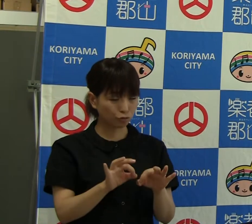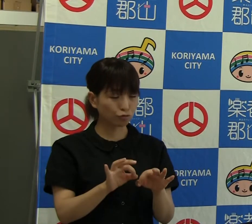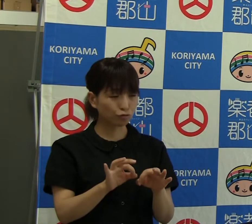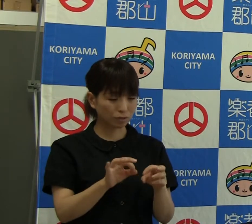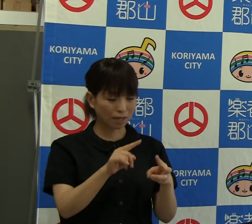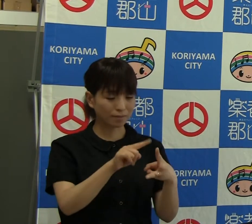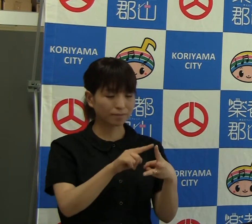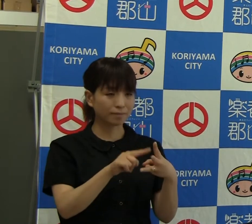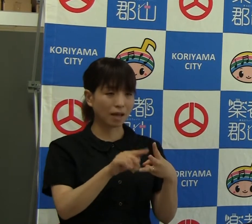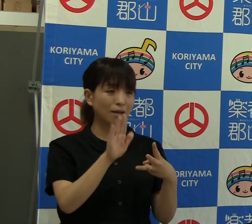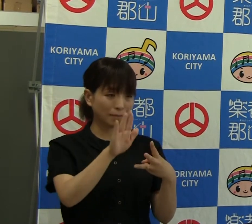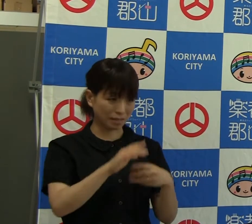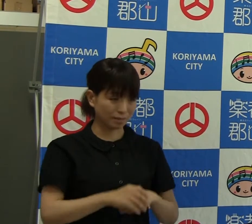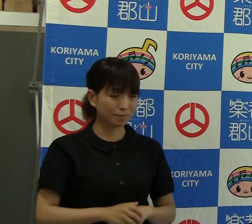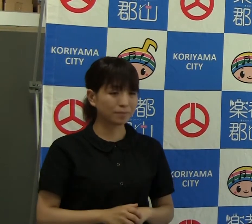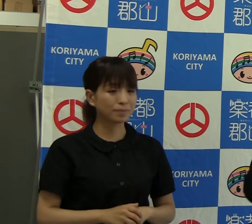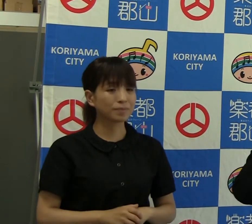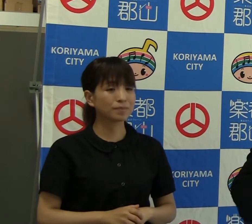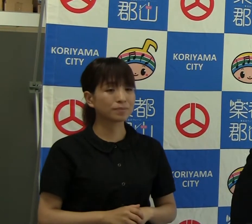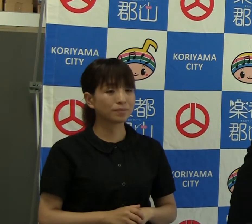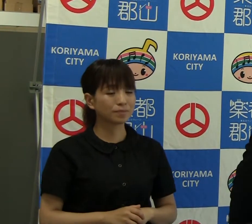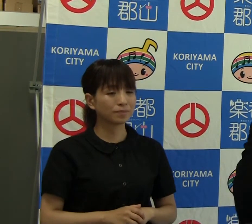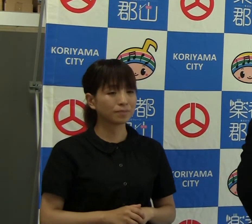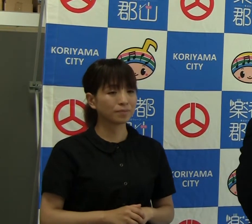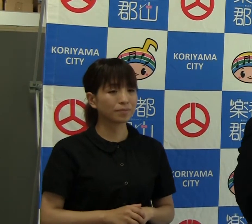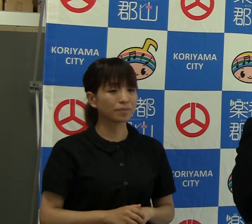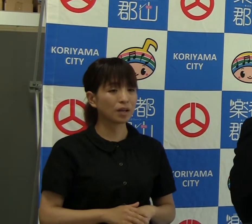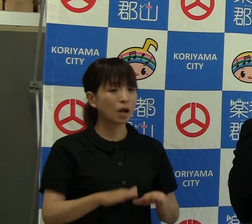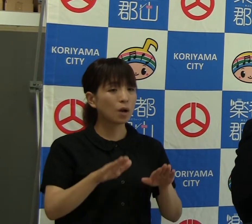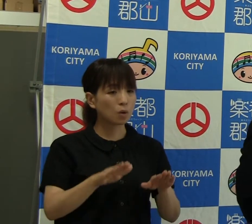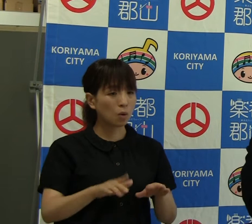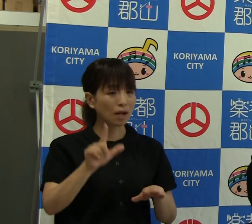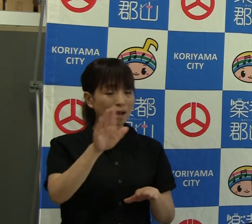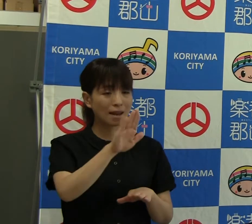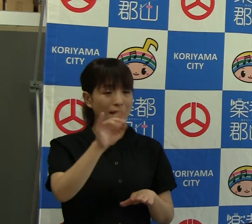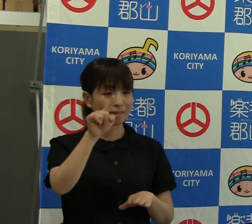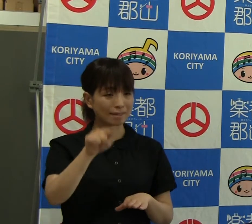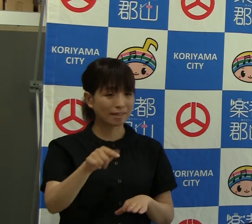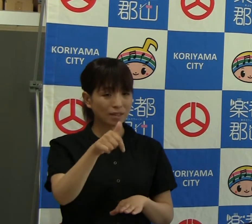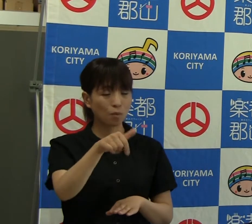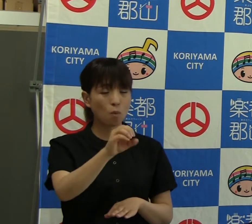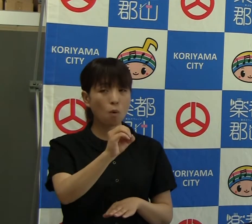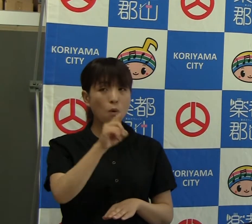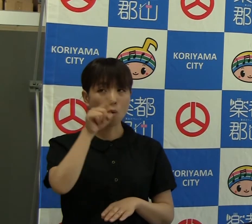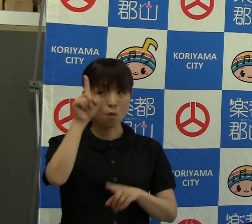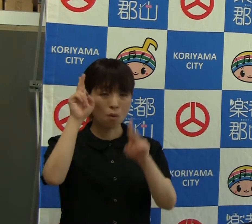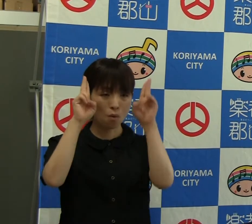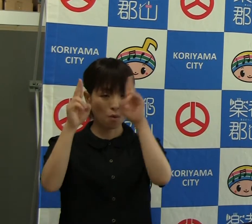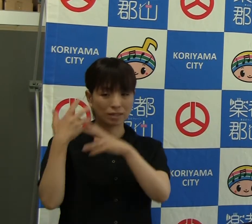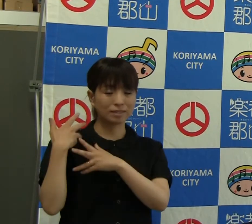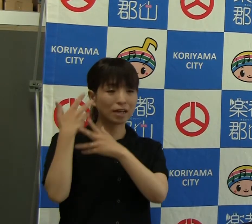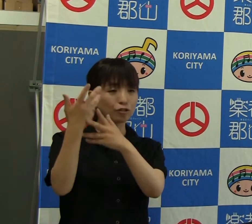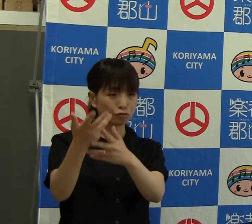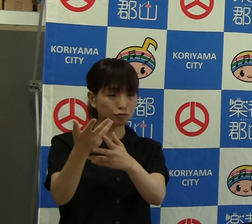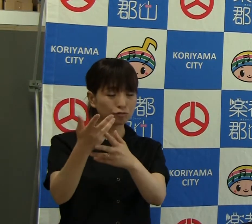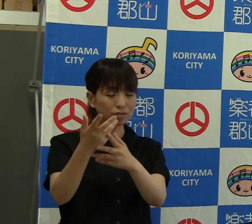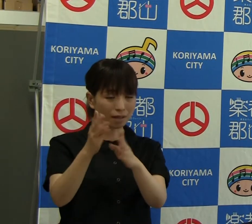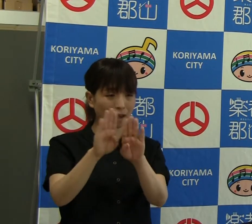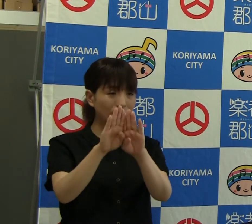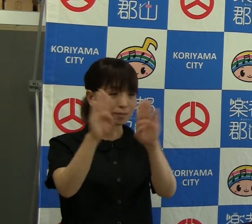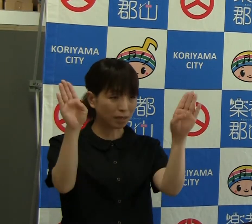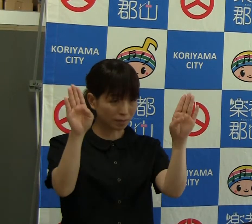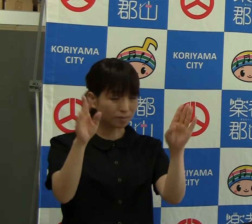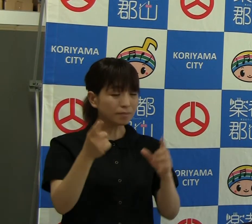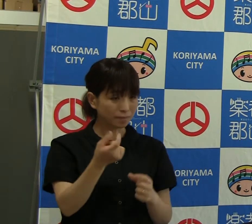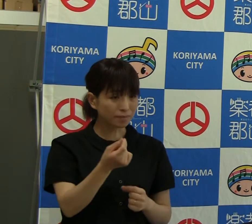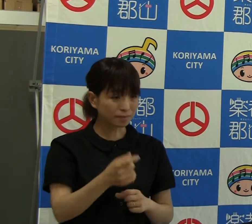ず、今回この、レディフォーさんと、に委託をしてクラウドファンディングを始めるということなんです